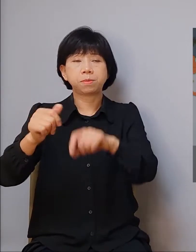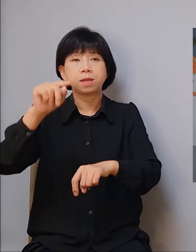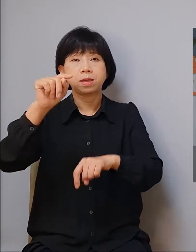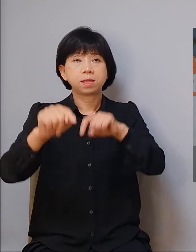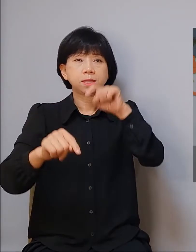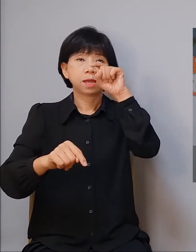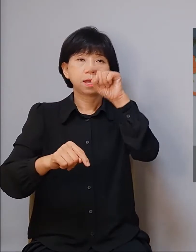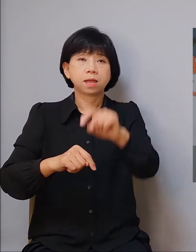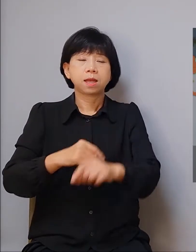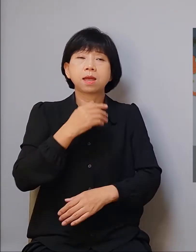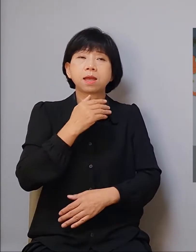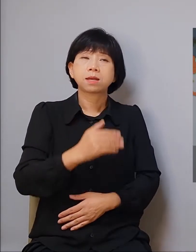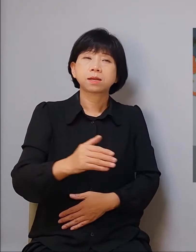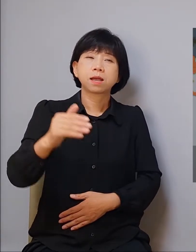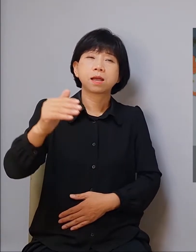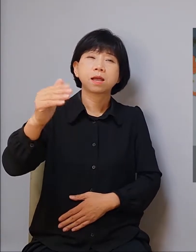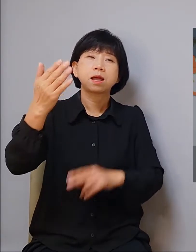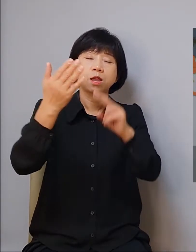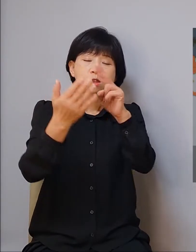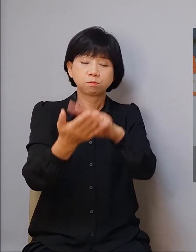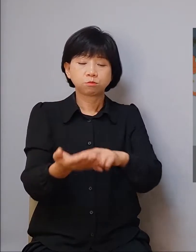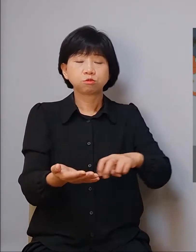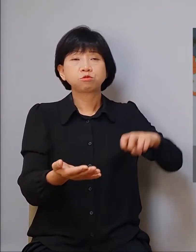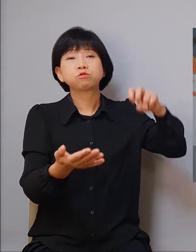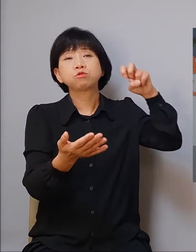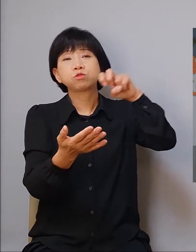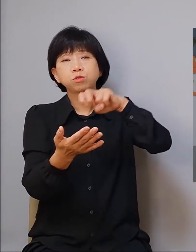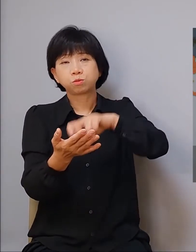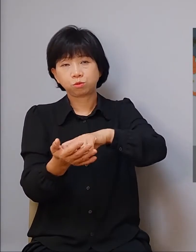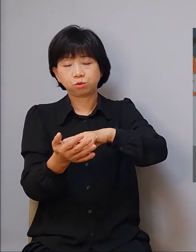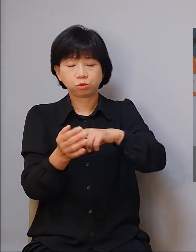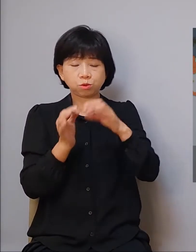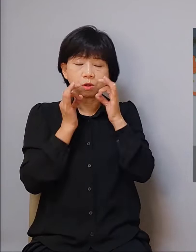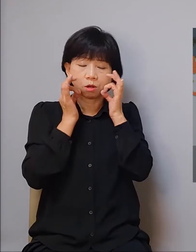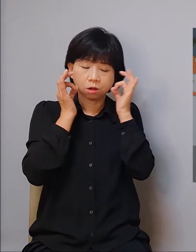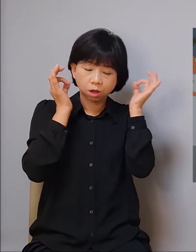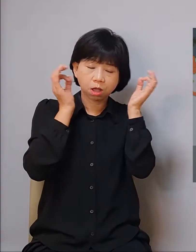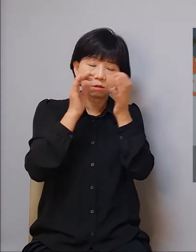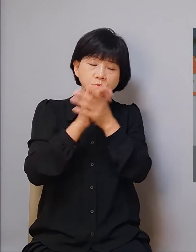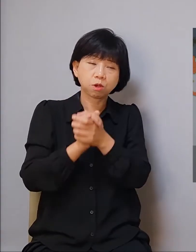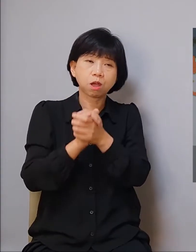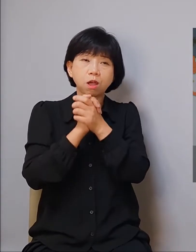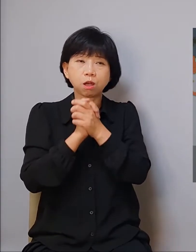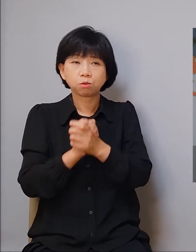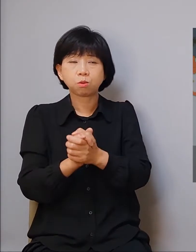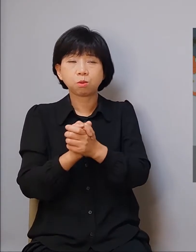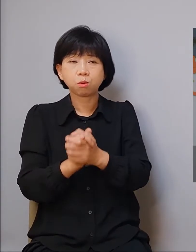주님 앞에 나아가 무릎 꿇어